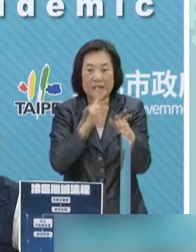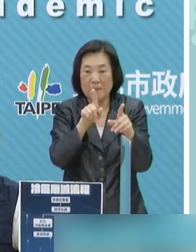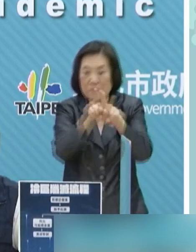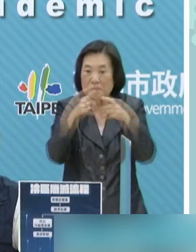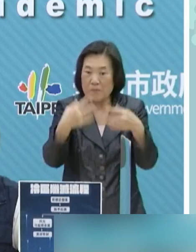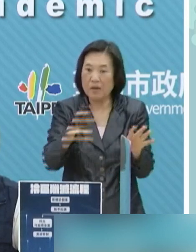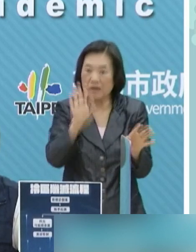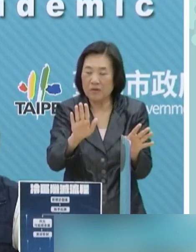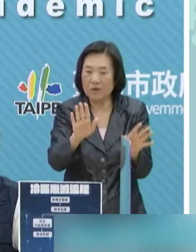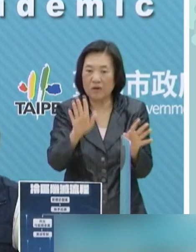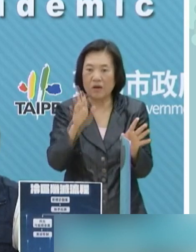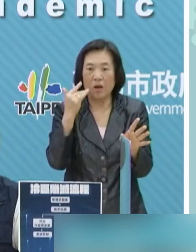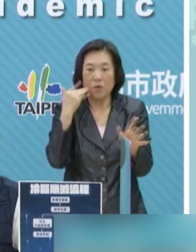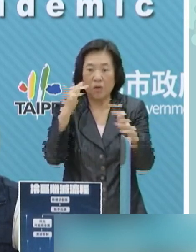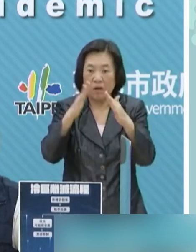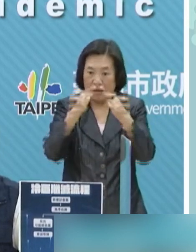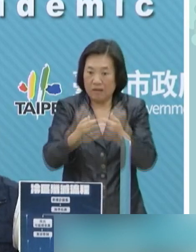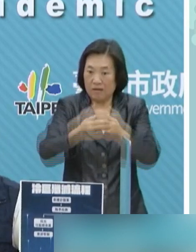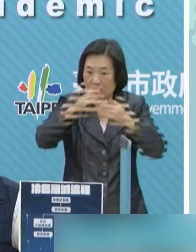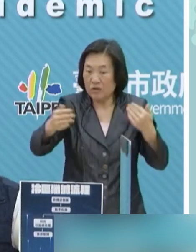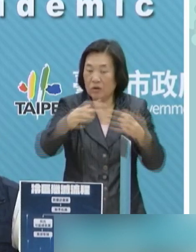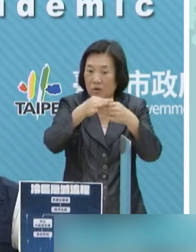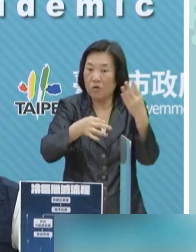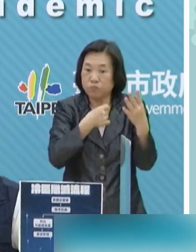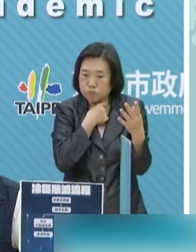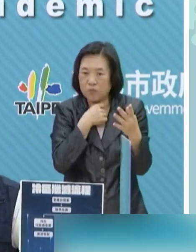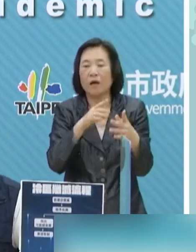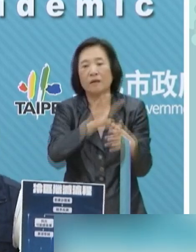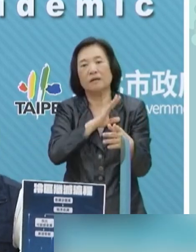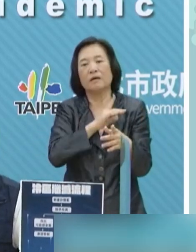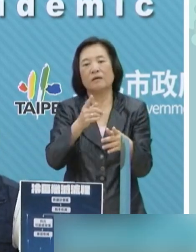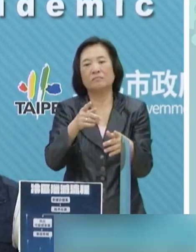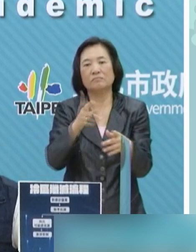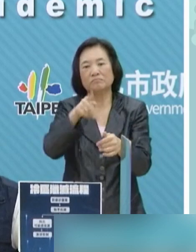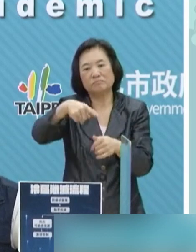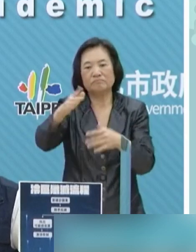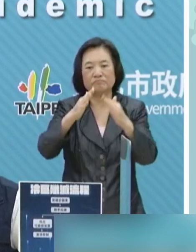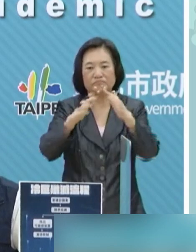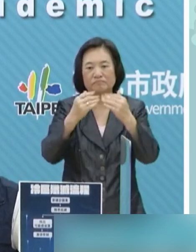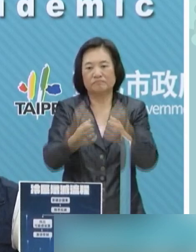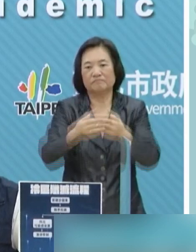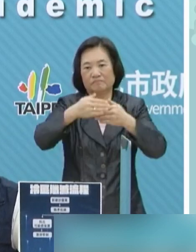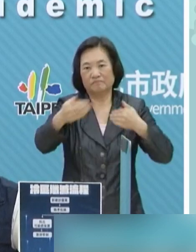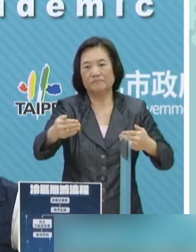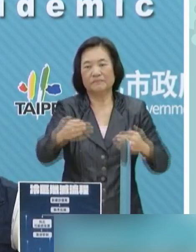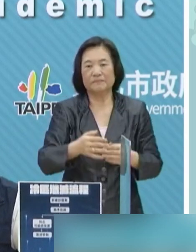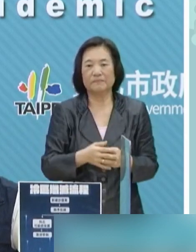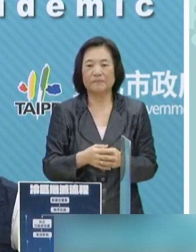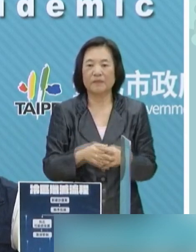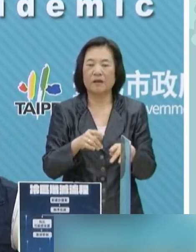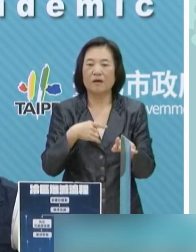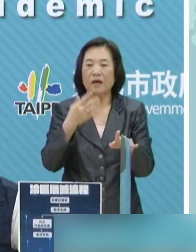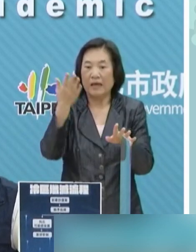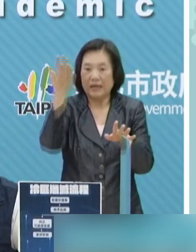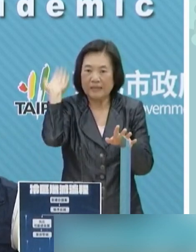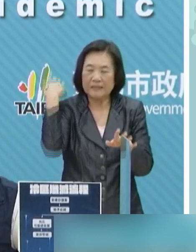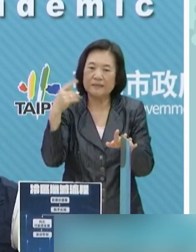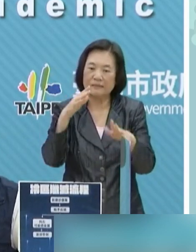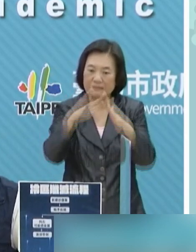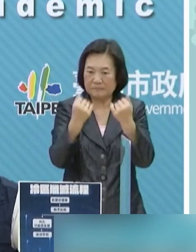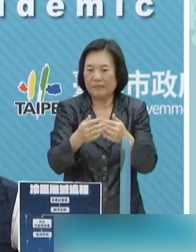制。另外一个是从直接问他，你知道吗？透过疫调说，你觉得你在发病